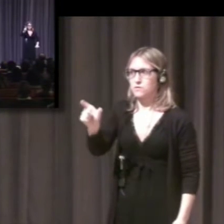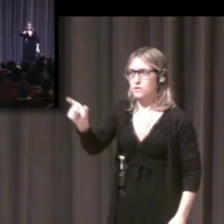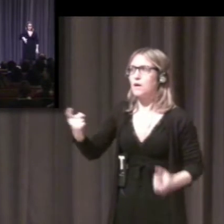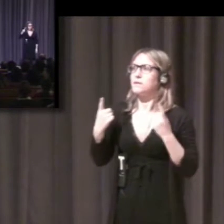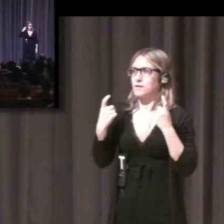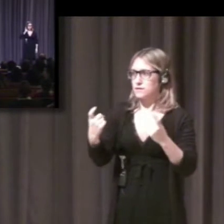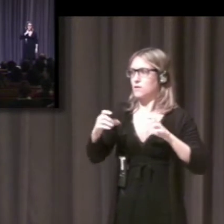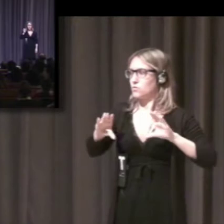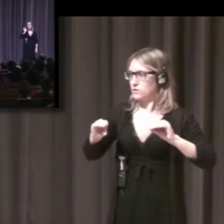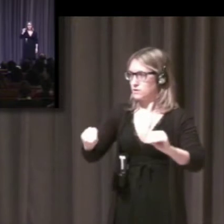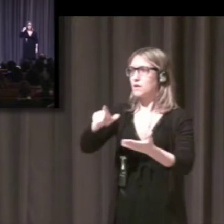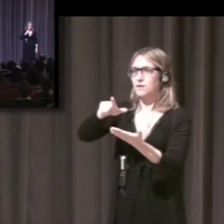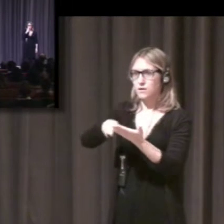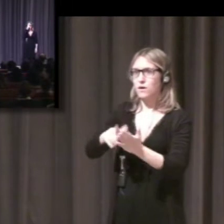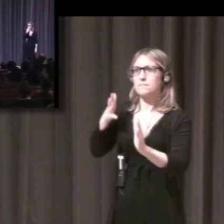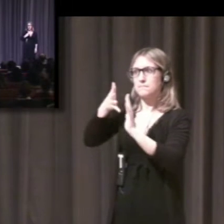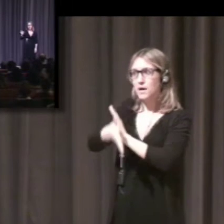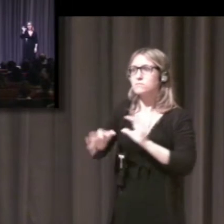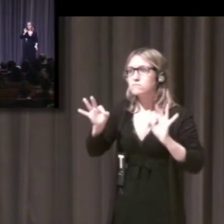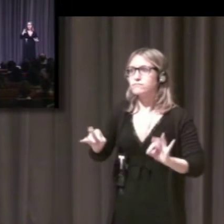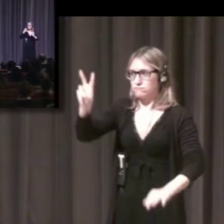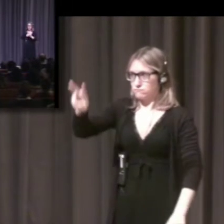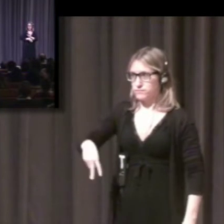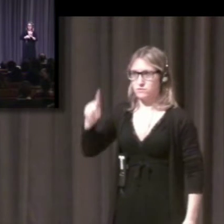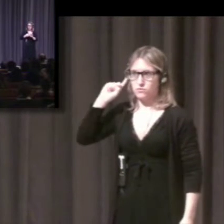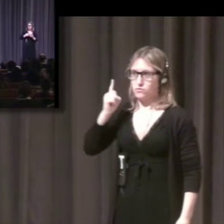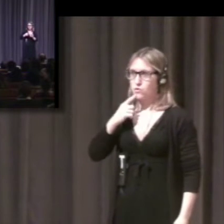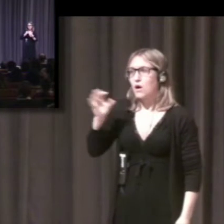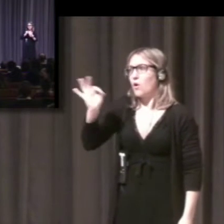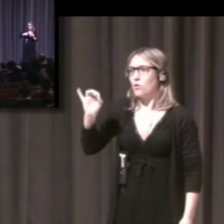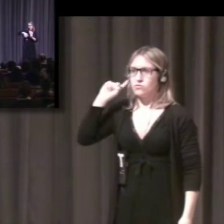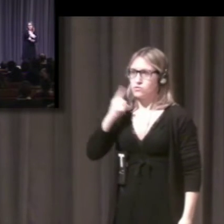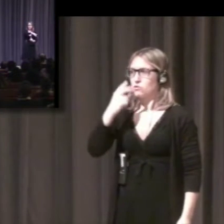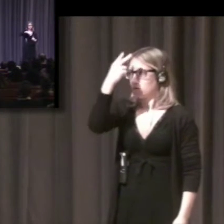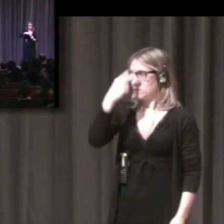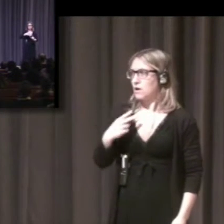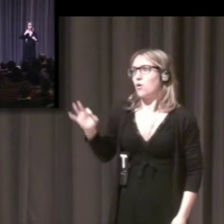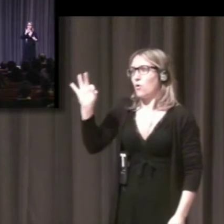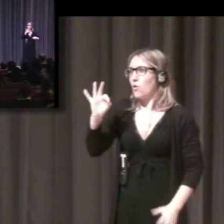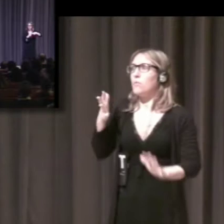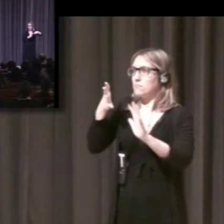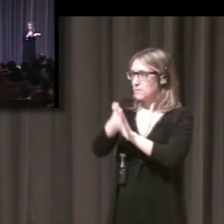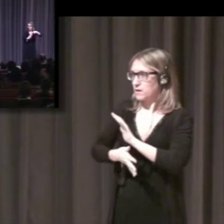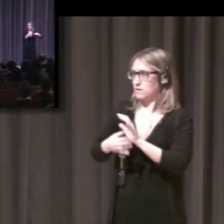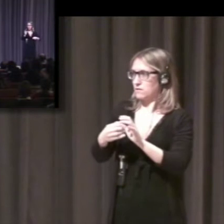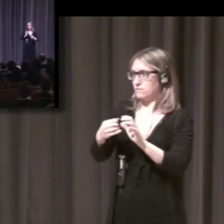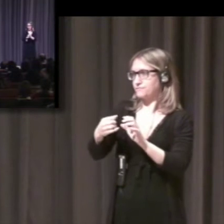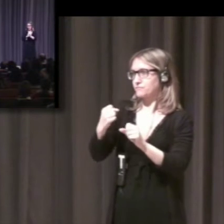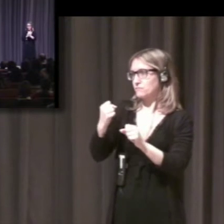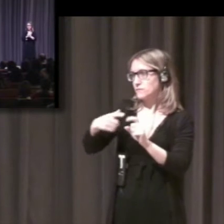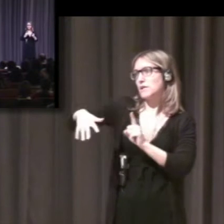sorcegues o perquè estan a l'entorn d'aquestes persones perquè en són familiars o perquè en són amics.